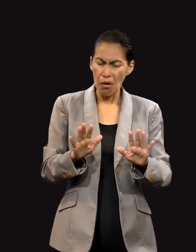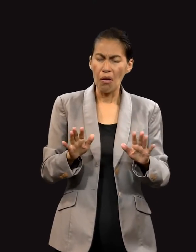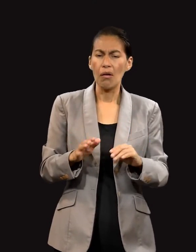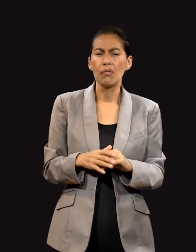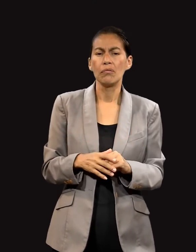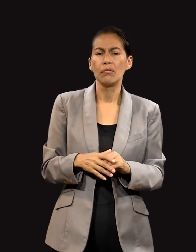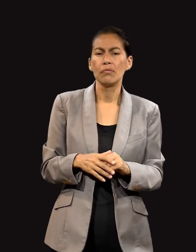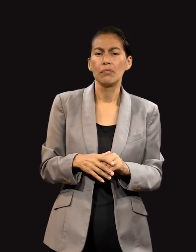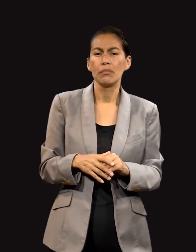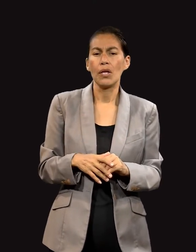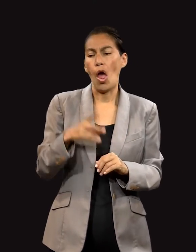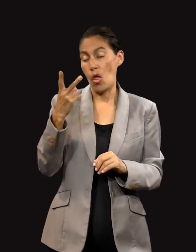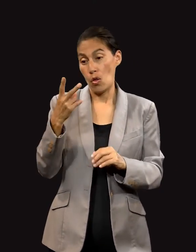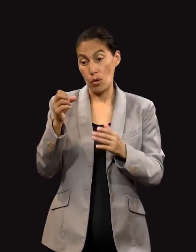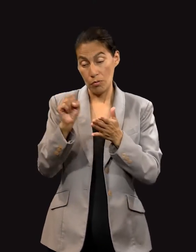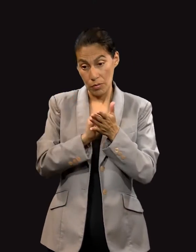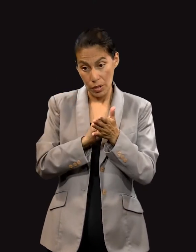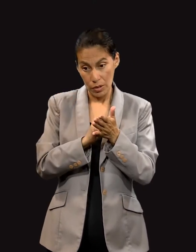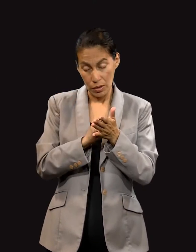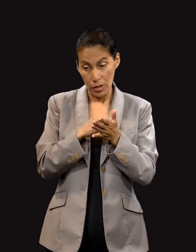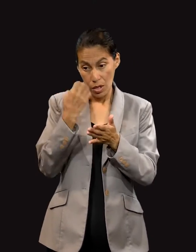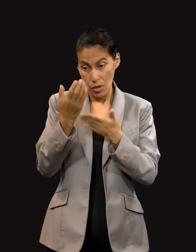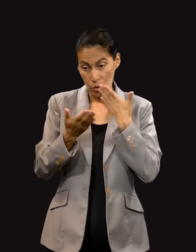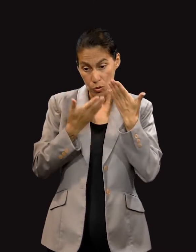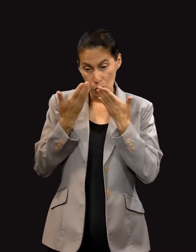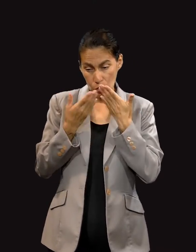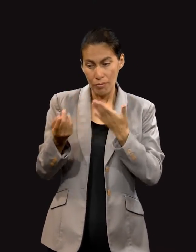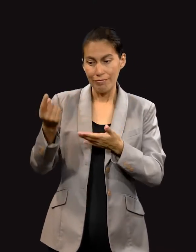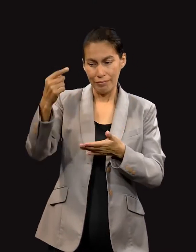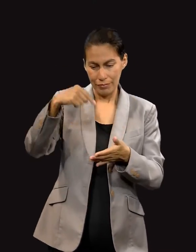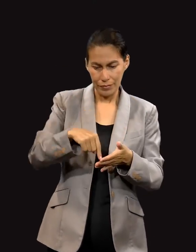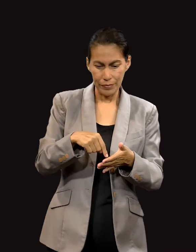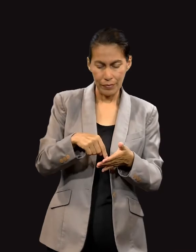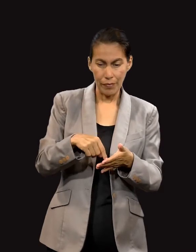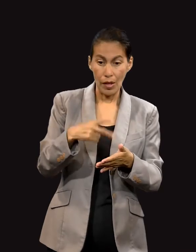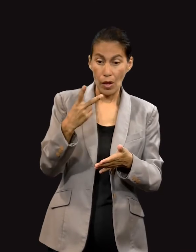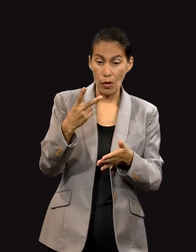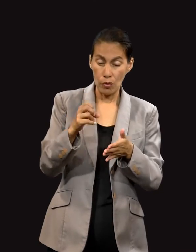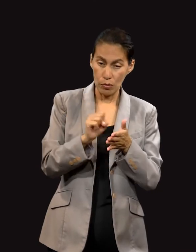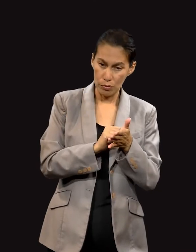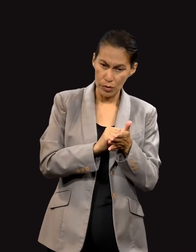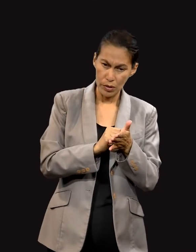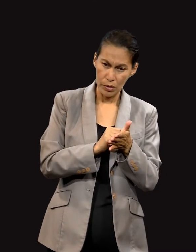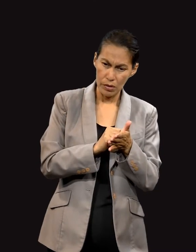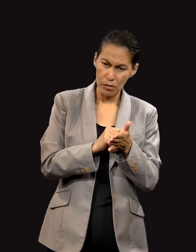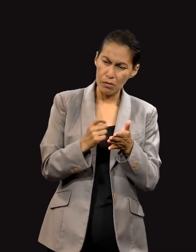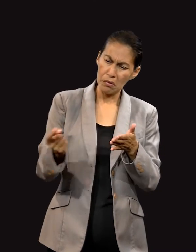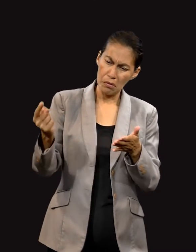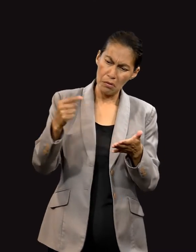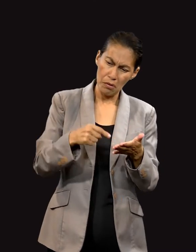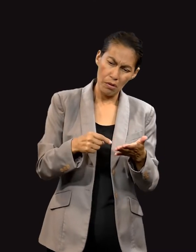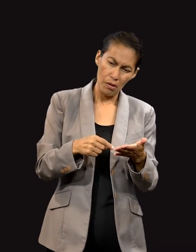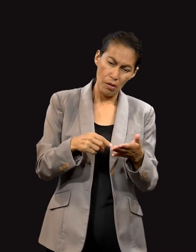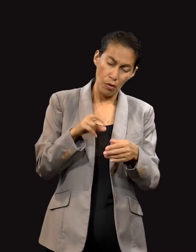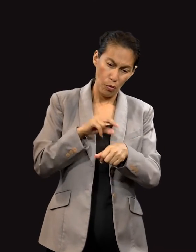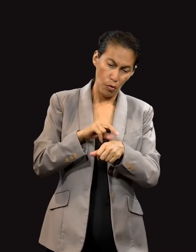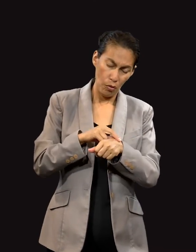preocupes. Bueno, ven en dos meses con tus estudios. Y a los dos meses que fue,